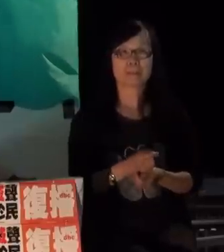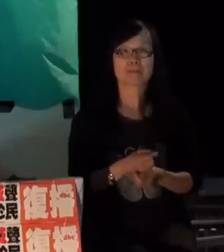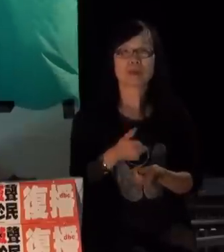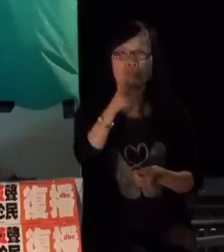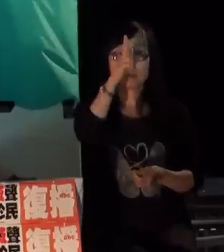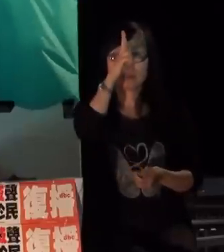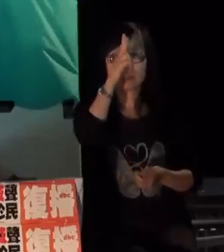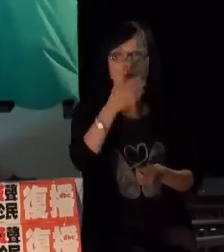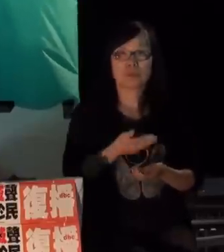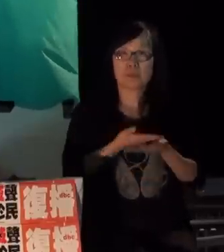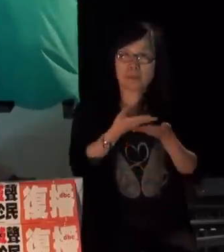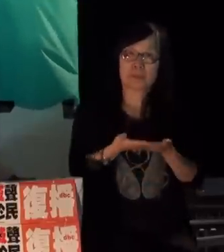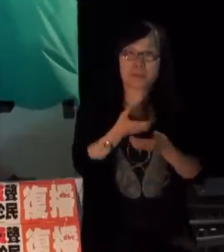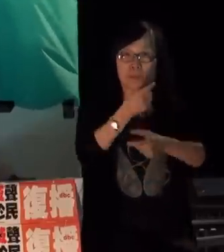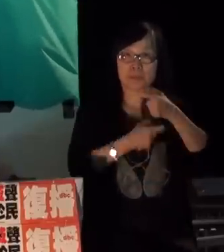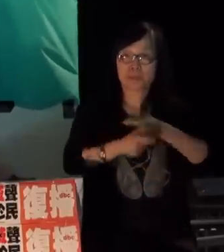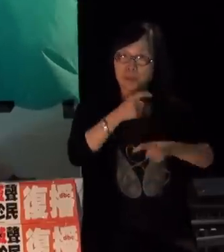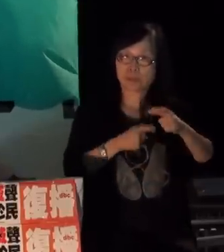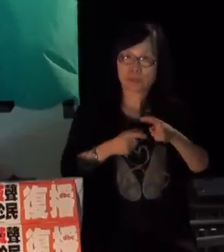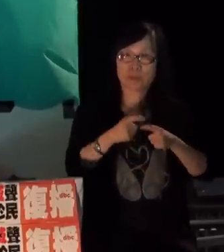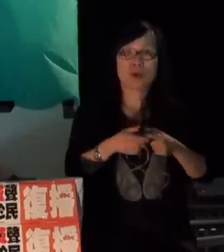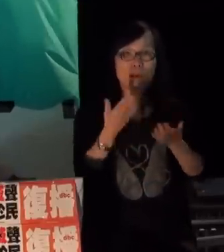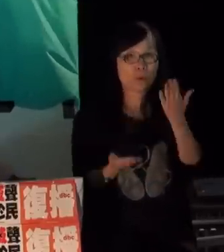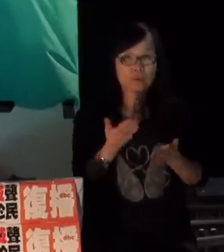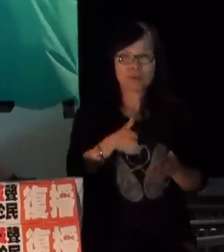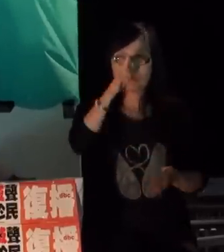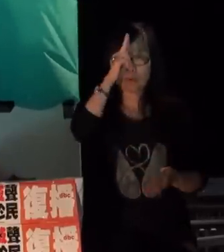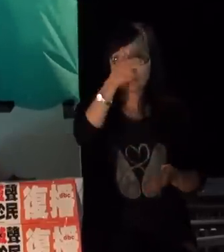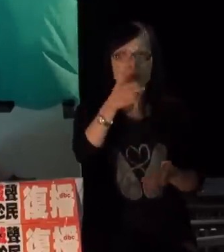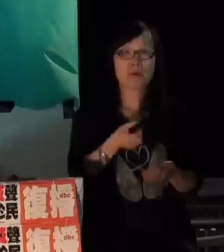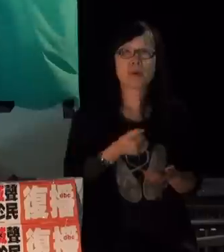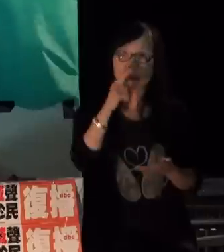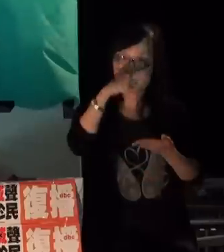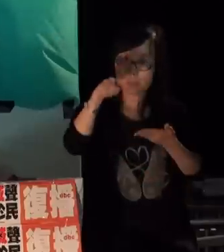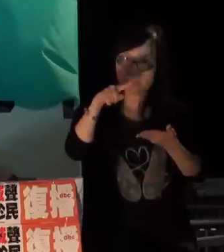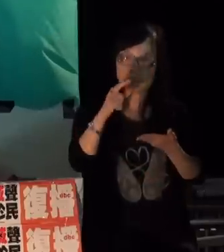係政府俾佢經營嗰樣嘢，或者政府要俾一個特准嘅